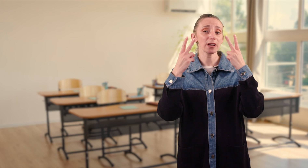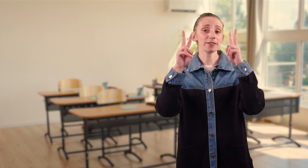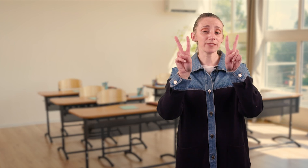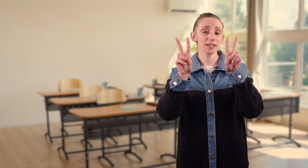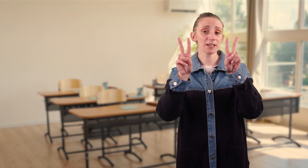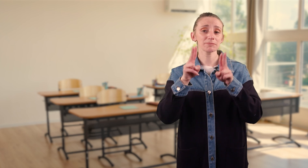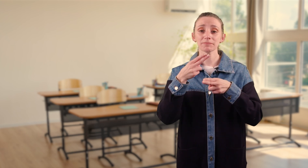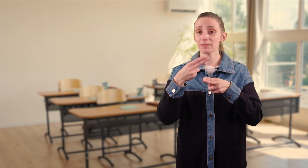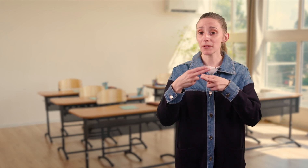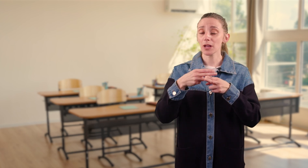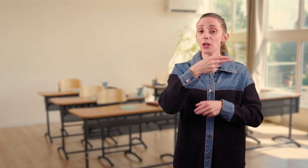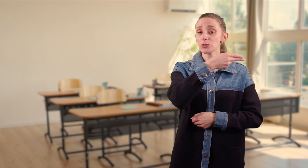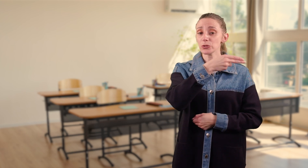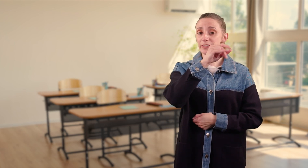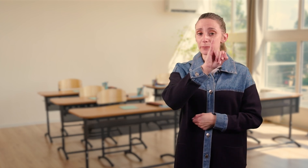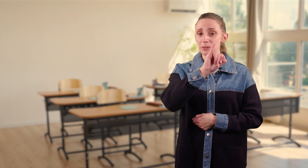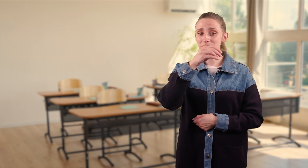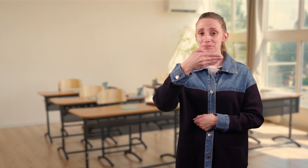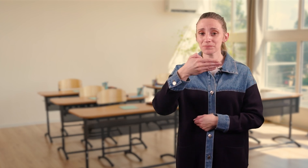la ville de Nîmes.